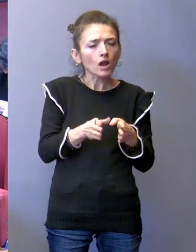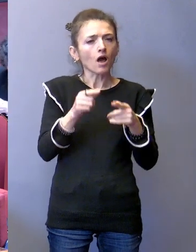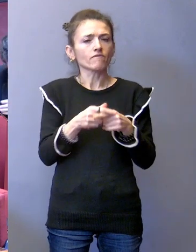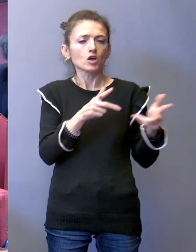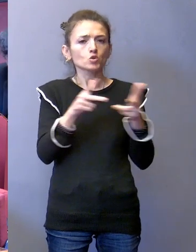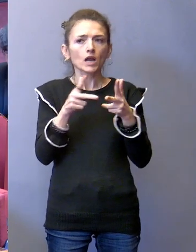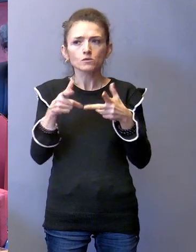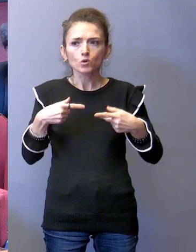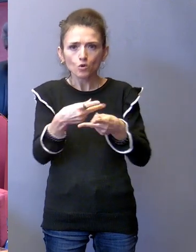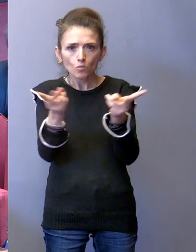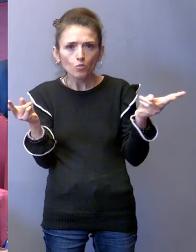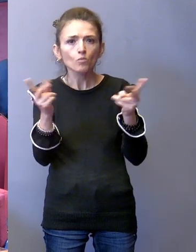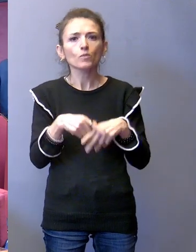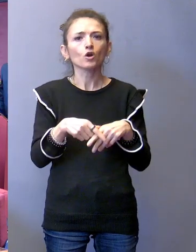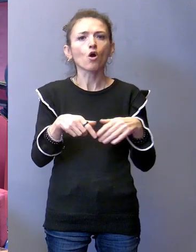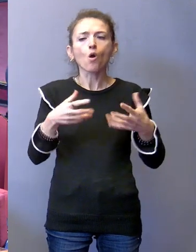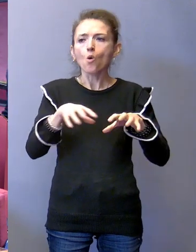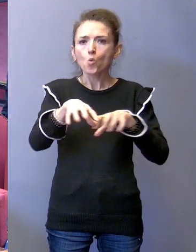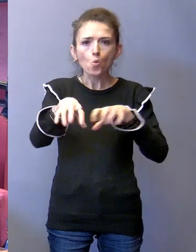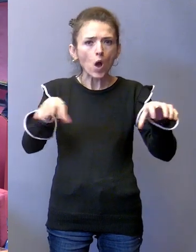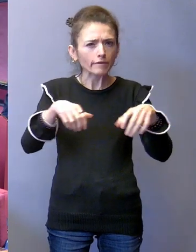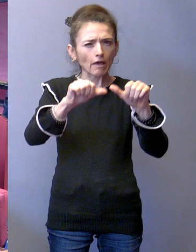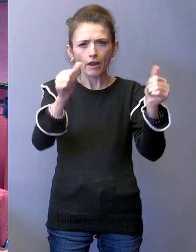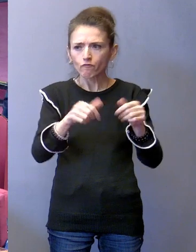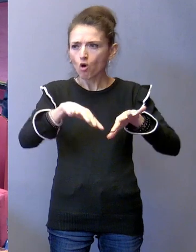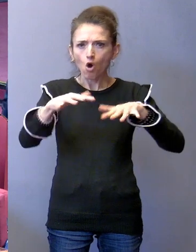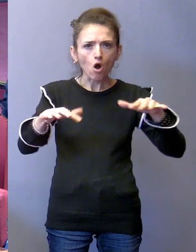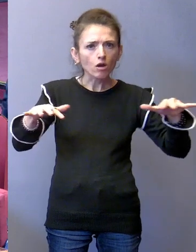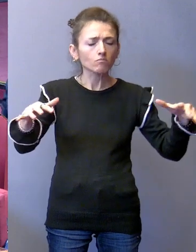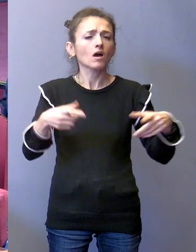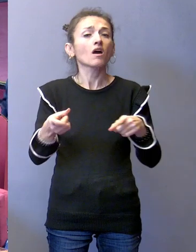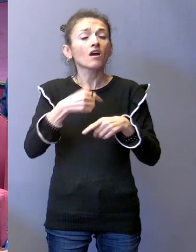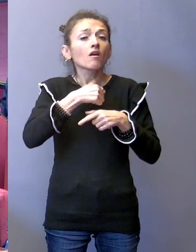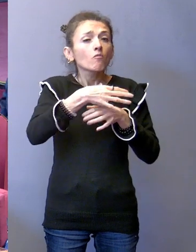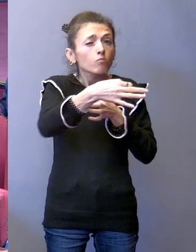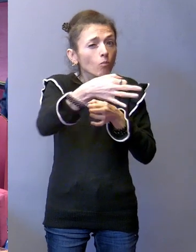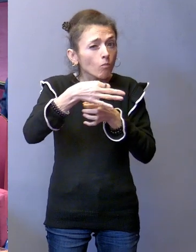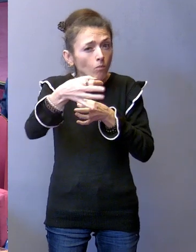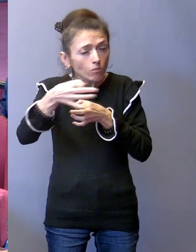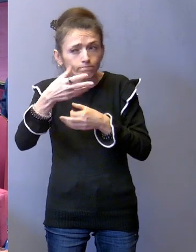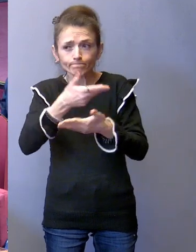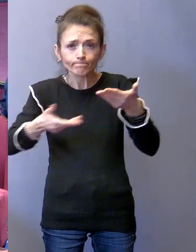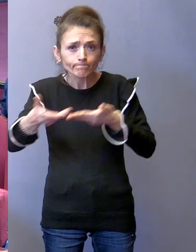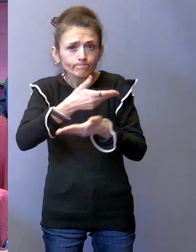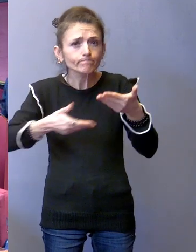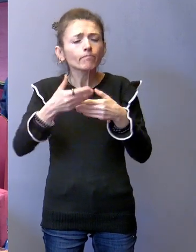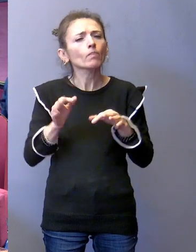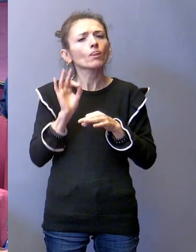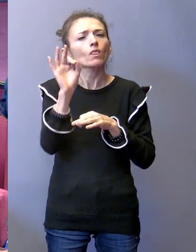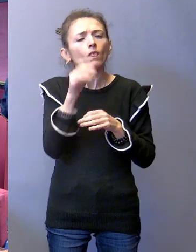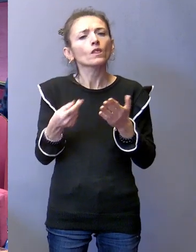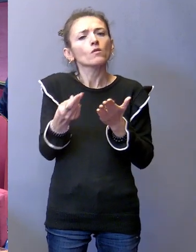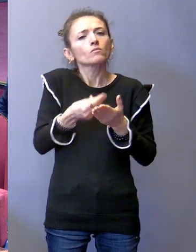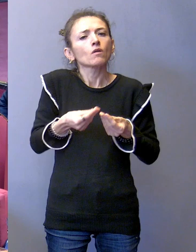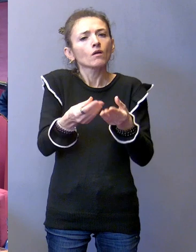conformazione dei Quartieri attraverso il confronto coi municipi parola di nuovo ad una pianificazione ad un'offerta di servizi pubblici